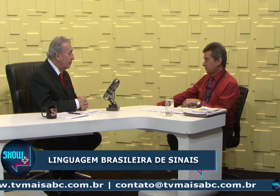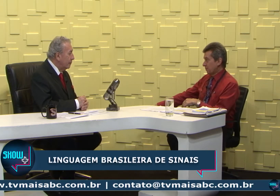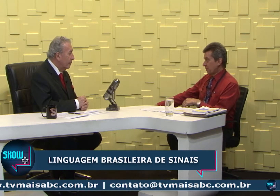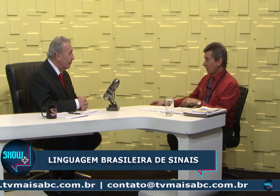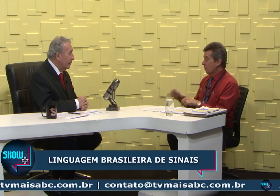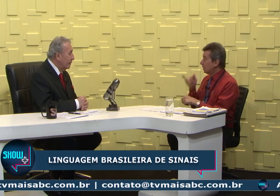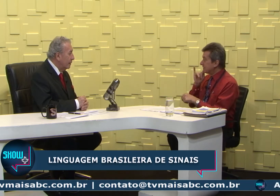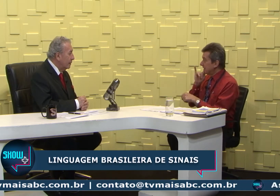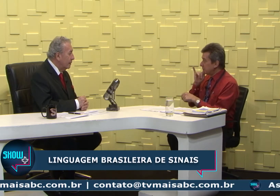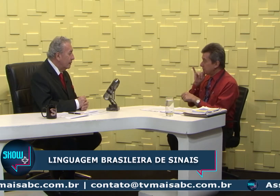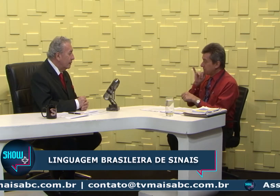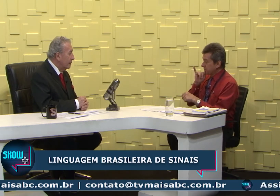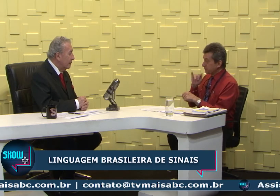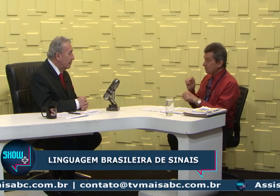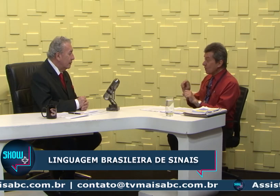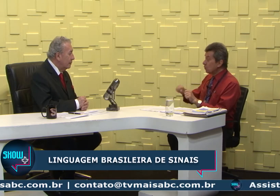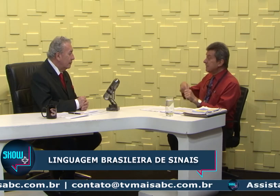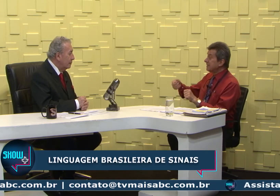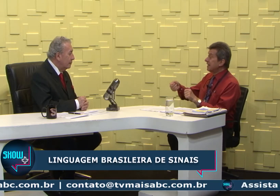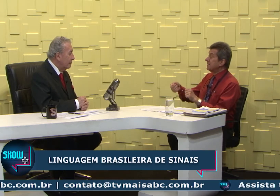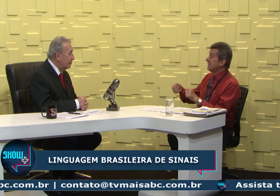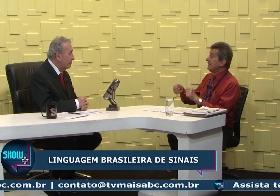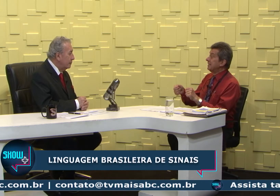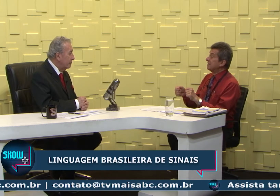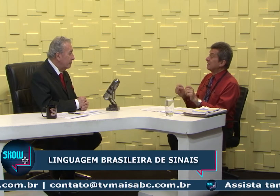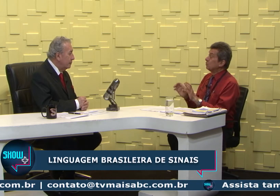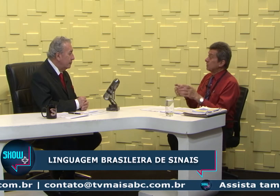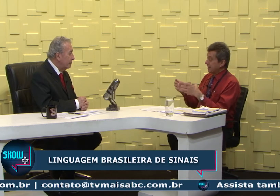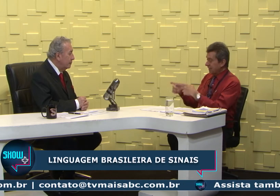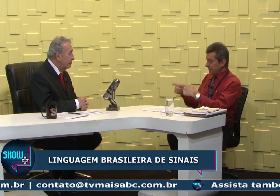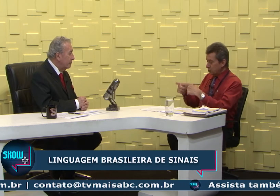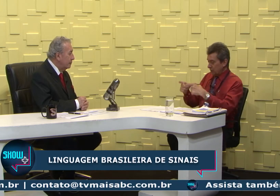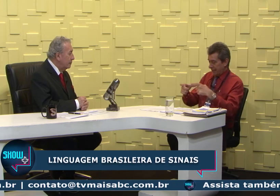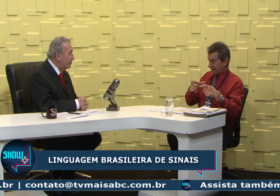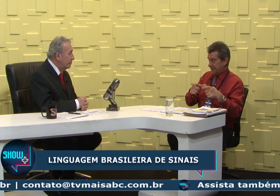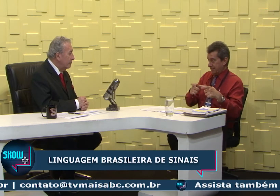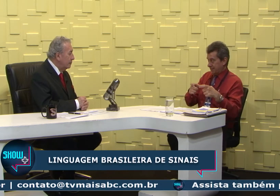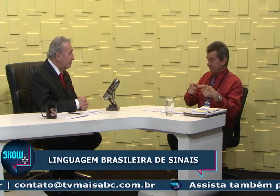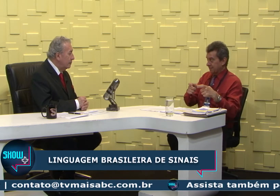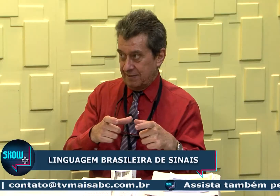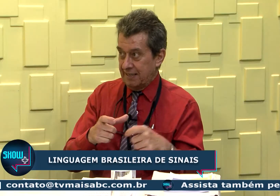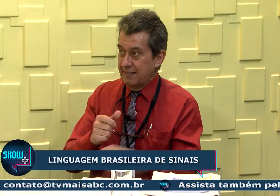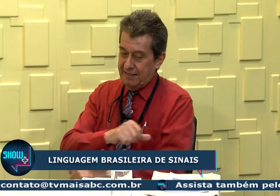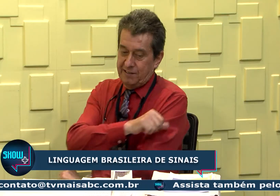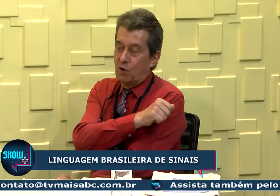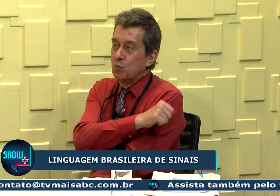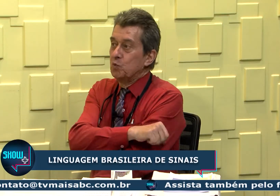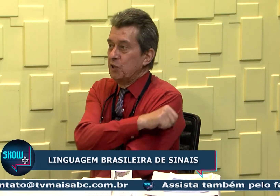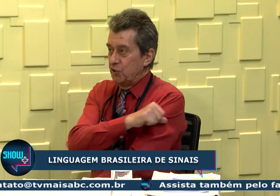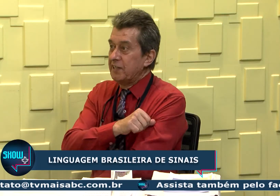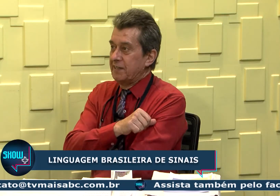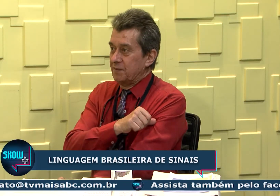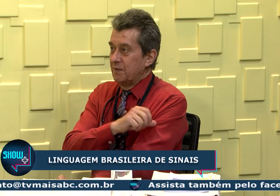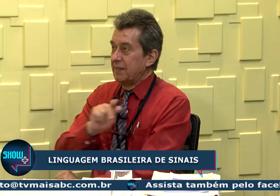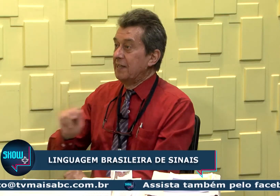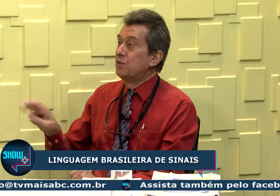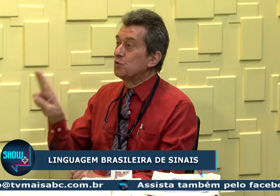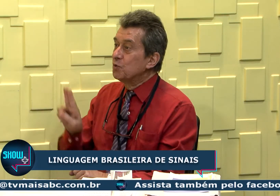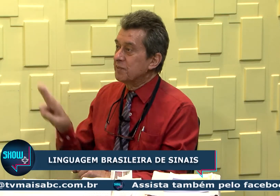um exemplo os sinais eles são regionais né então no rio de janeiro eles usam